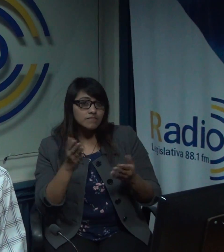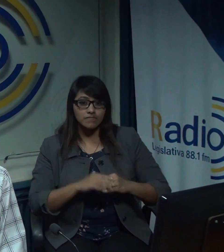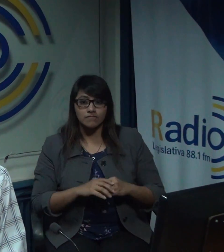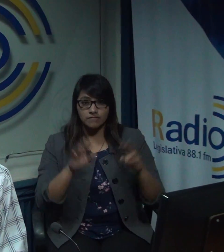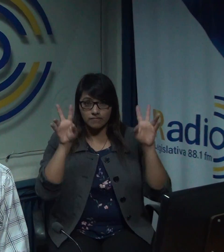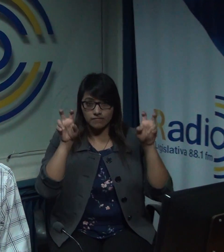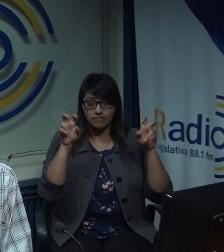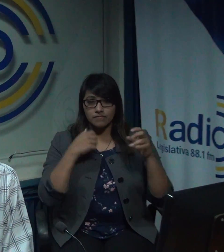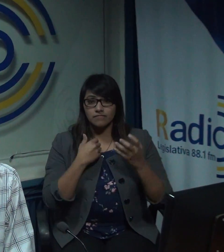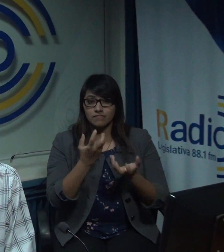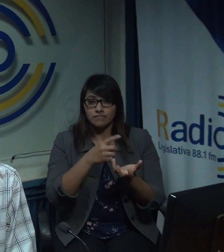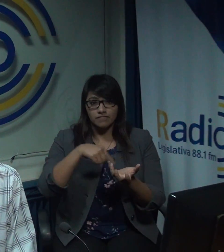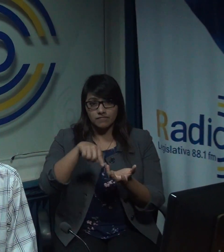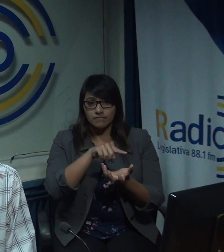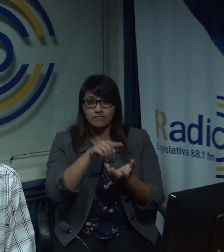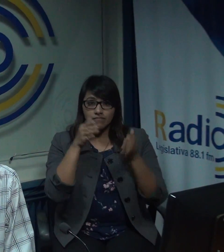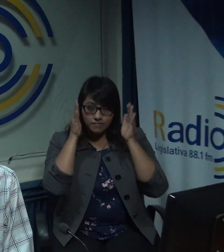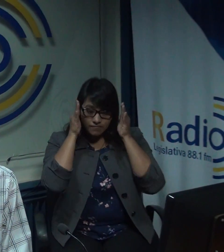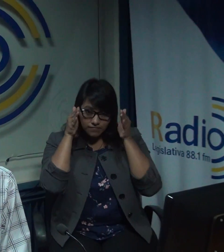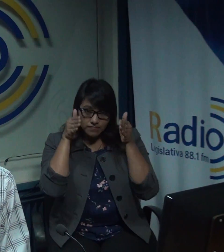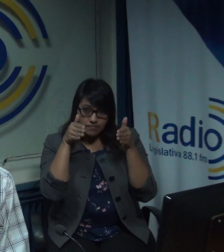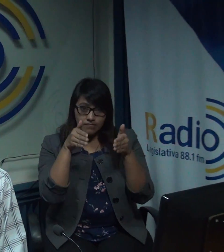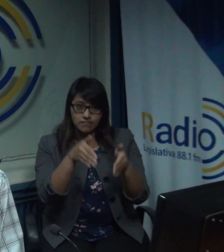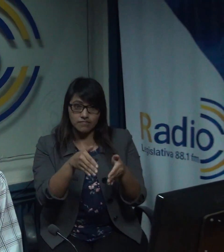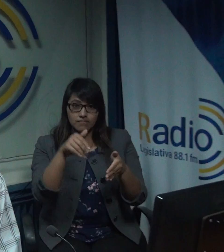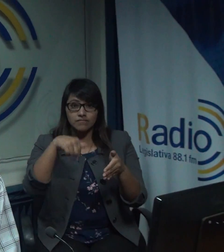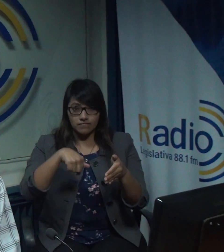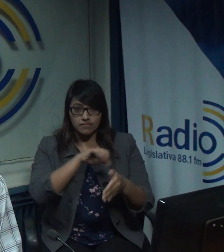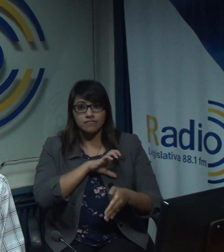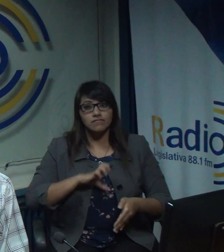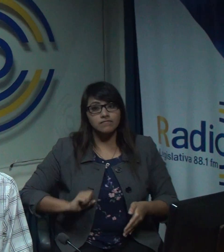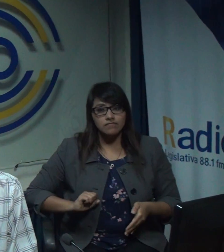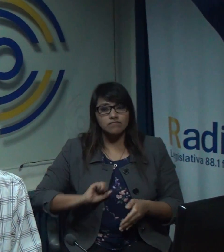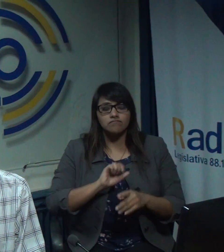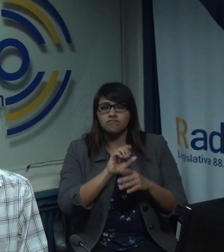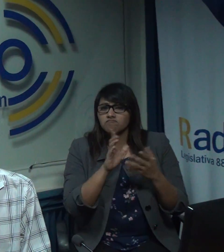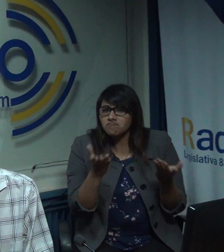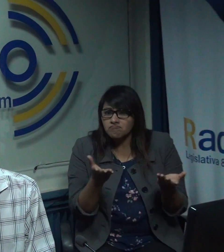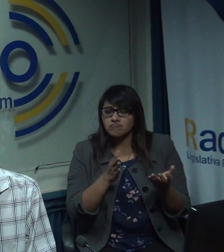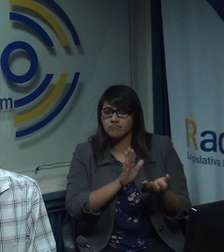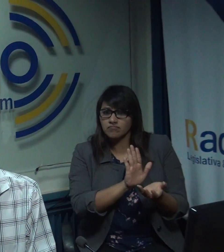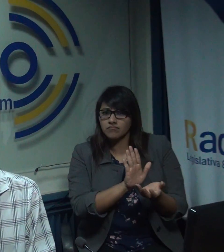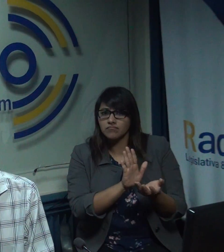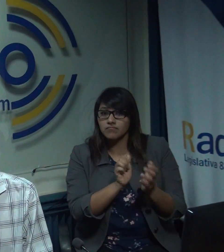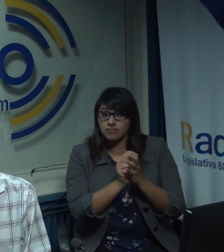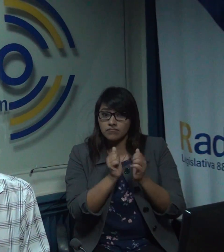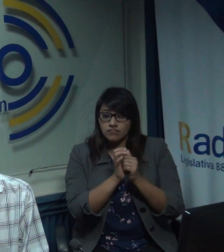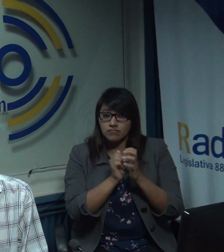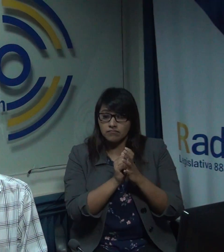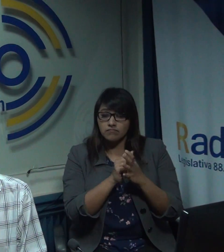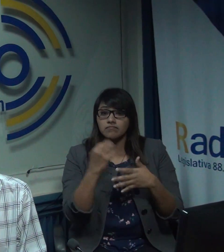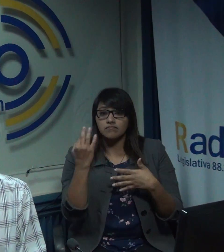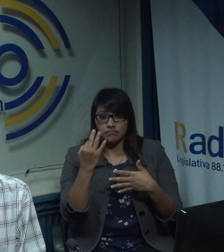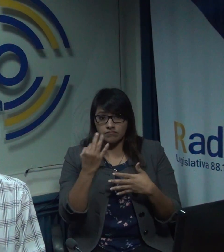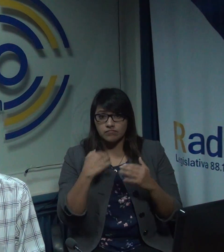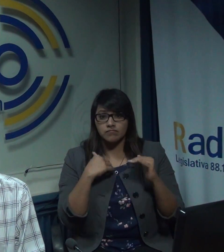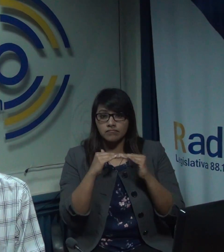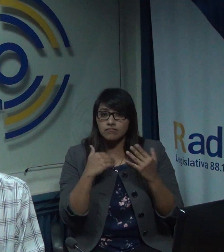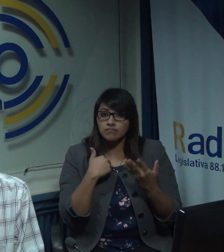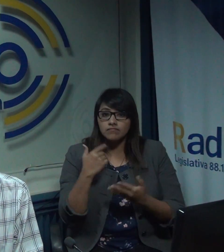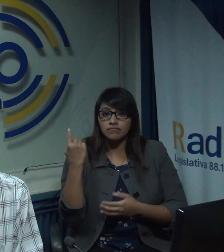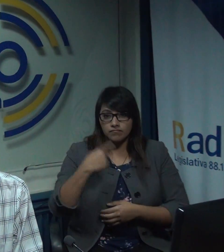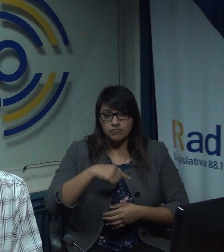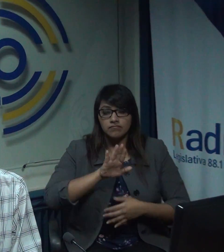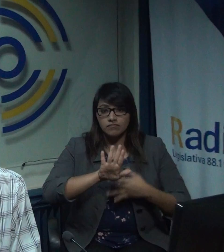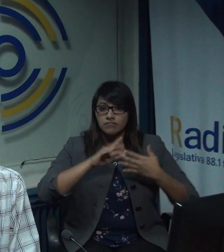el tema de las personas autistas en El Salvador, su problemática y la necesidad también de que se les